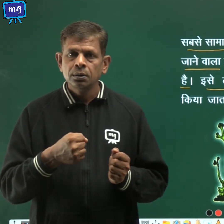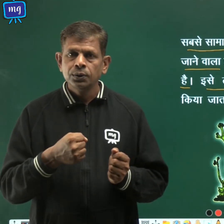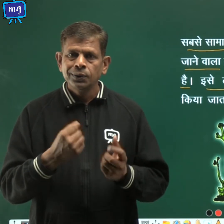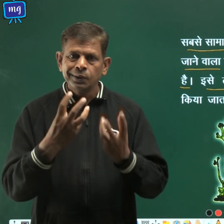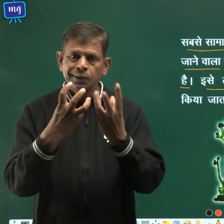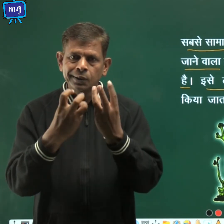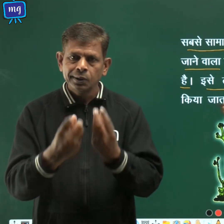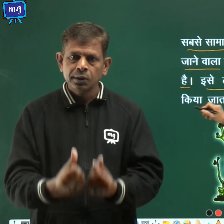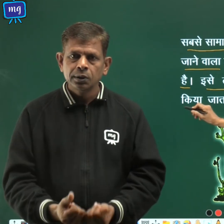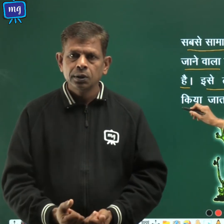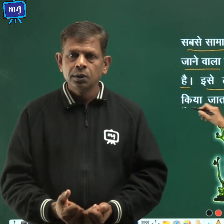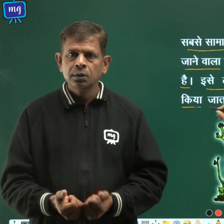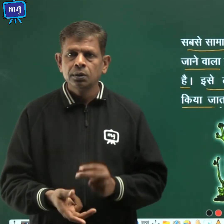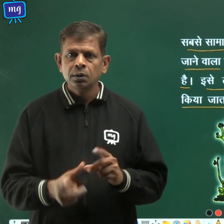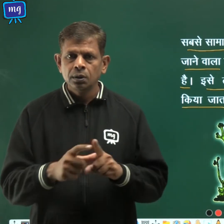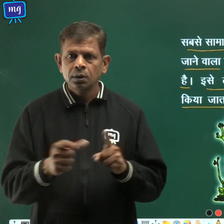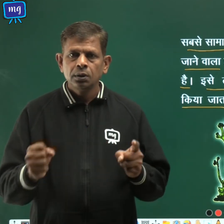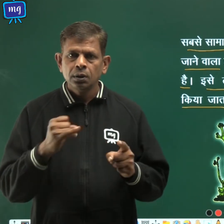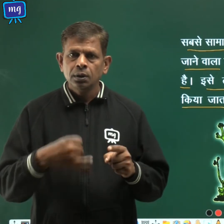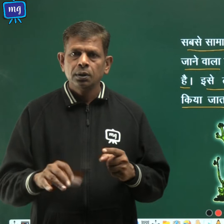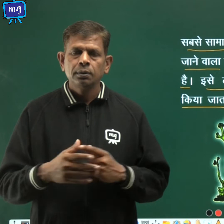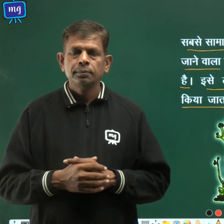निष्कर्षित किया जाता है।